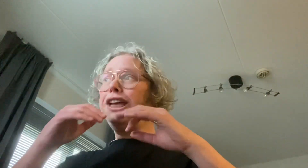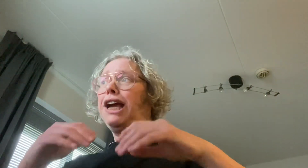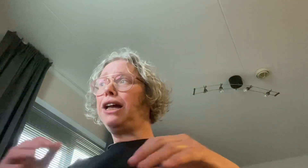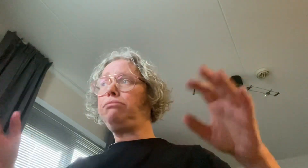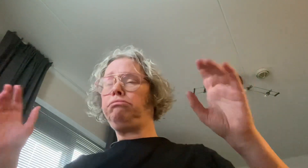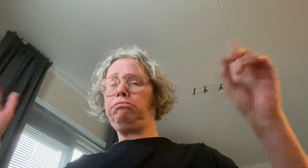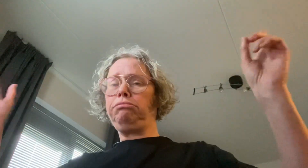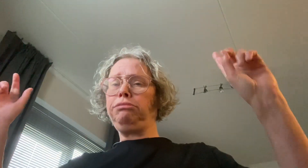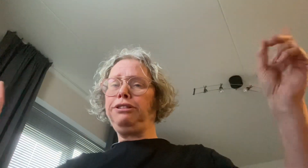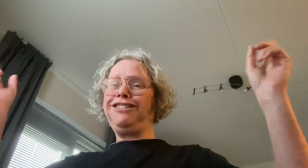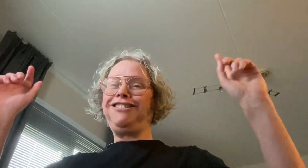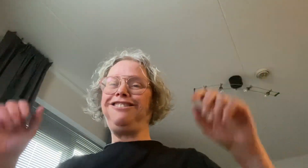Veronica.